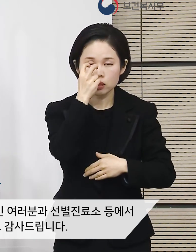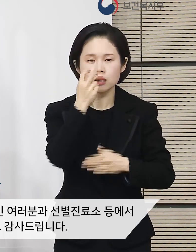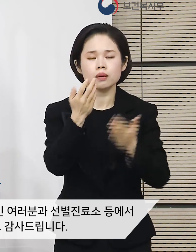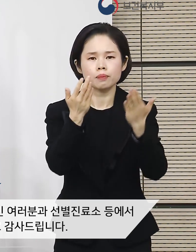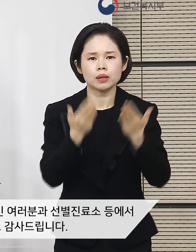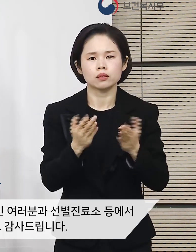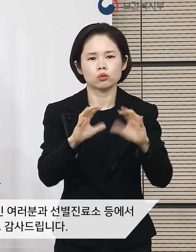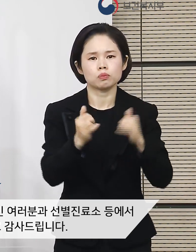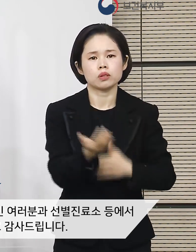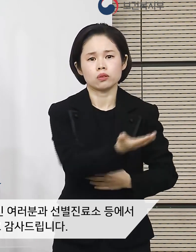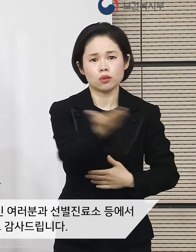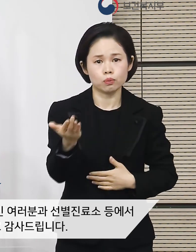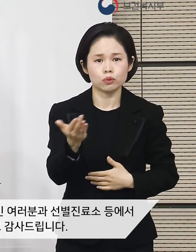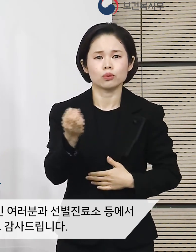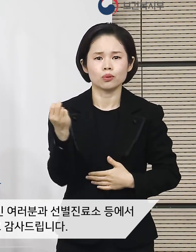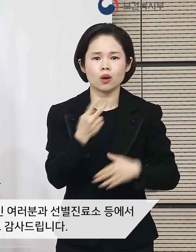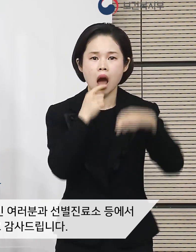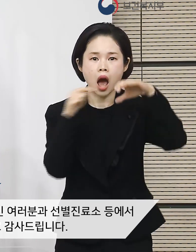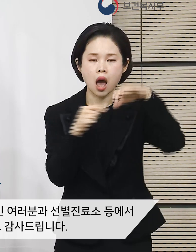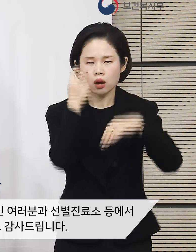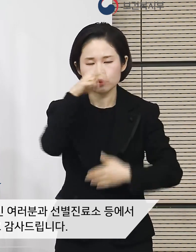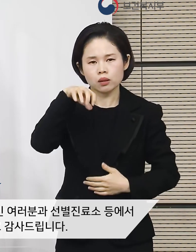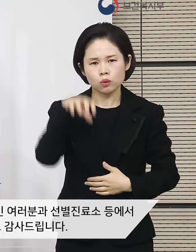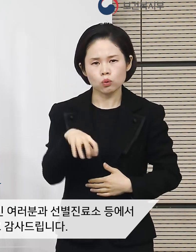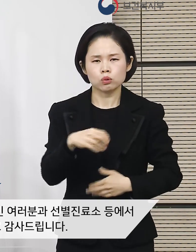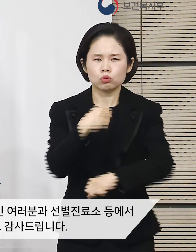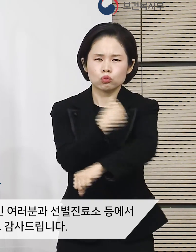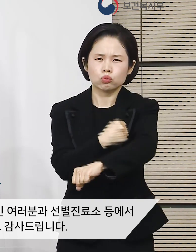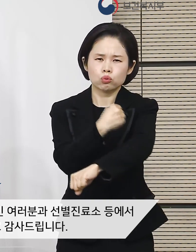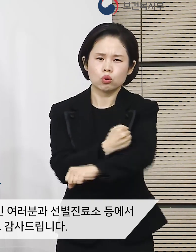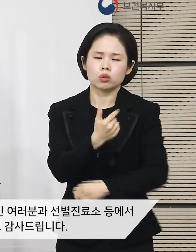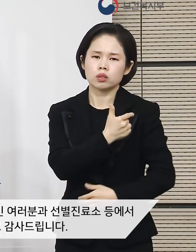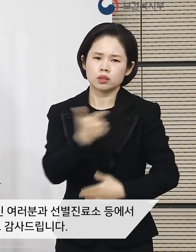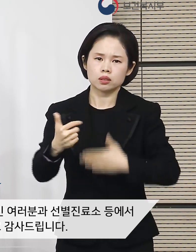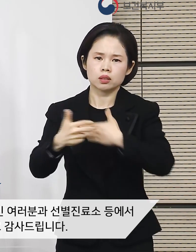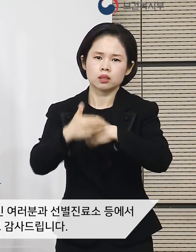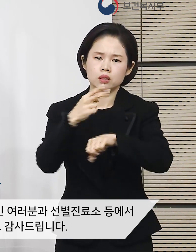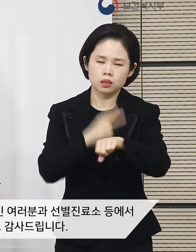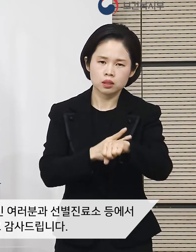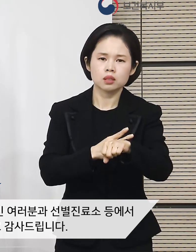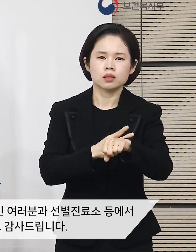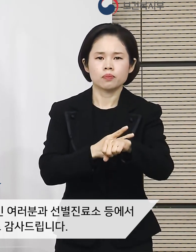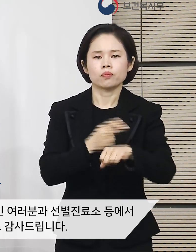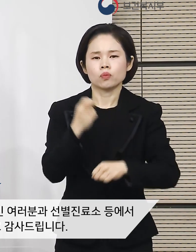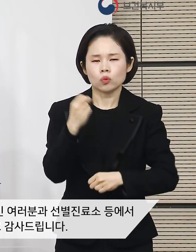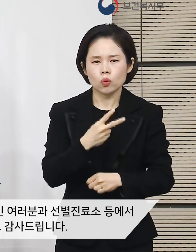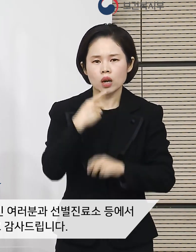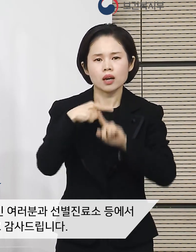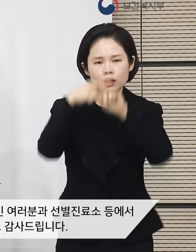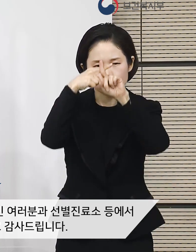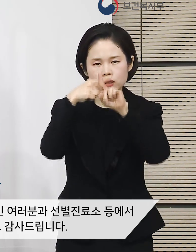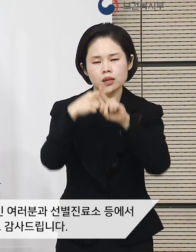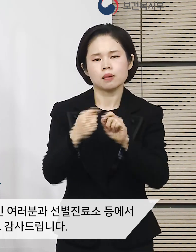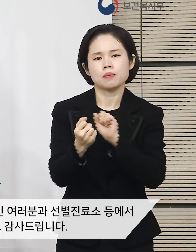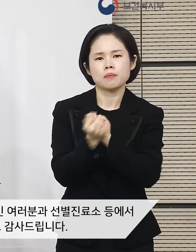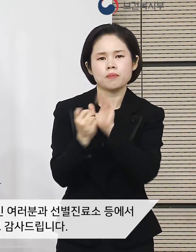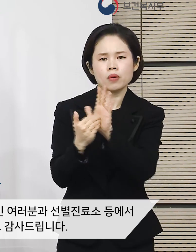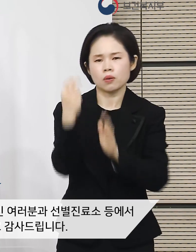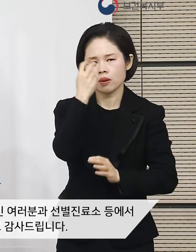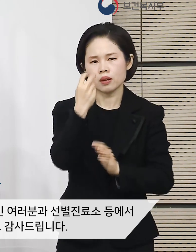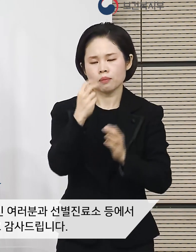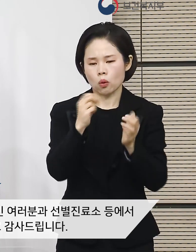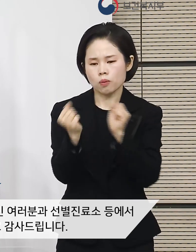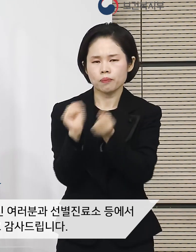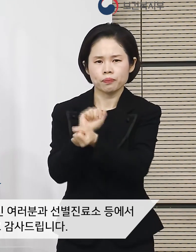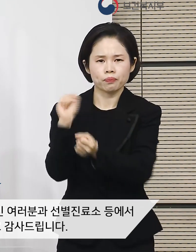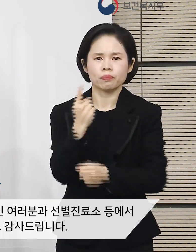여러분과 선별진료소 등에서 고생하고 계신 의료진과 방역 인력분들께 진심으로 감사드립니다.